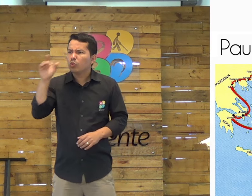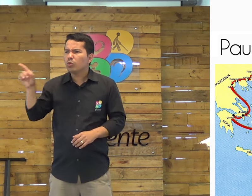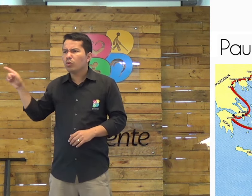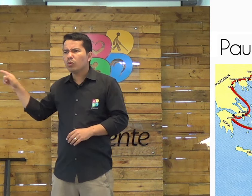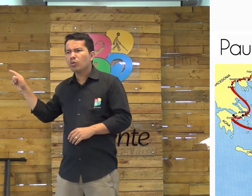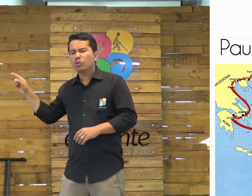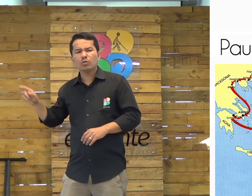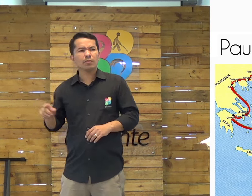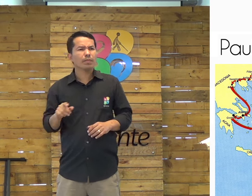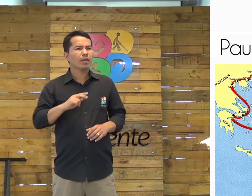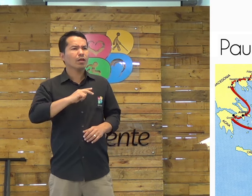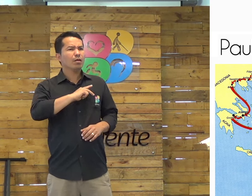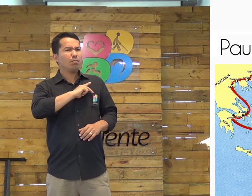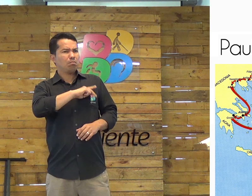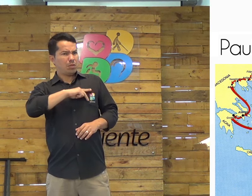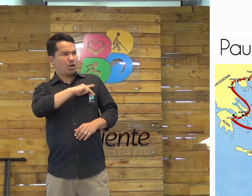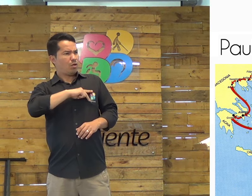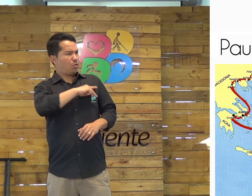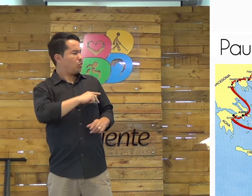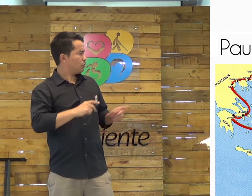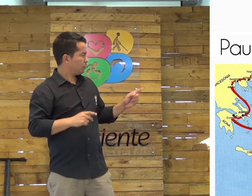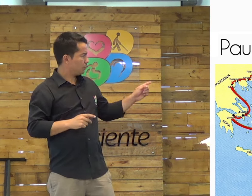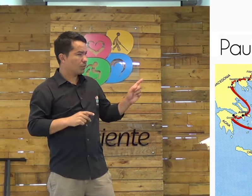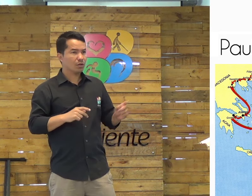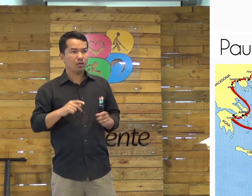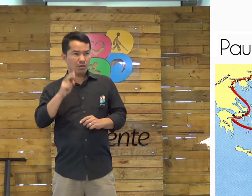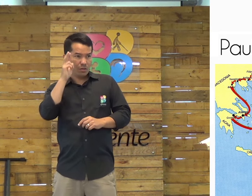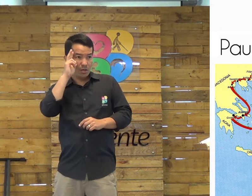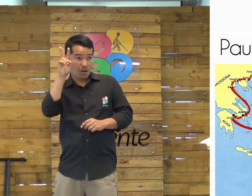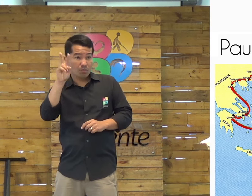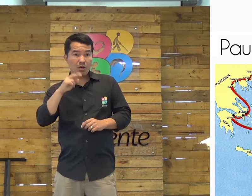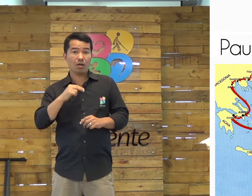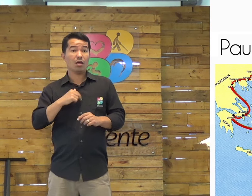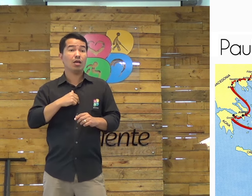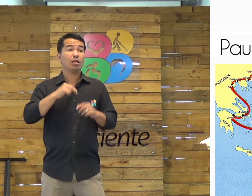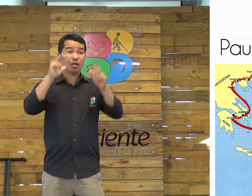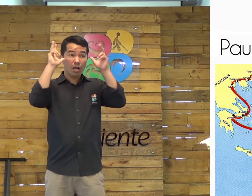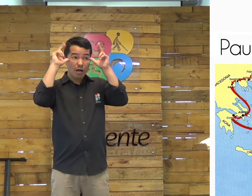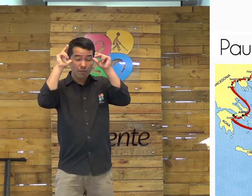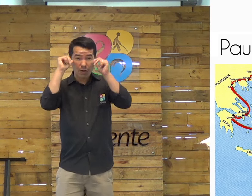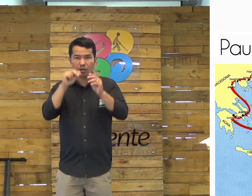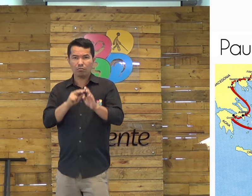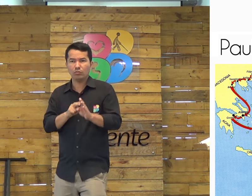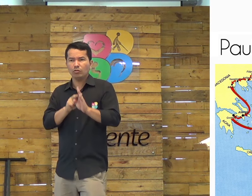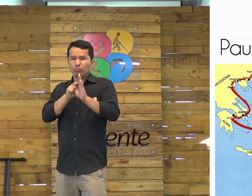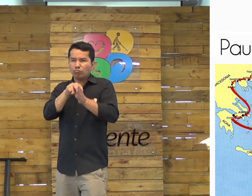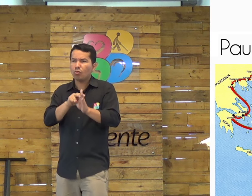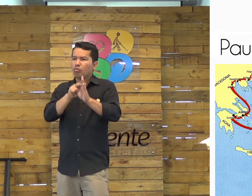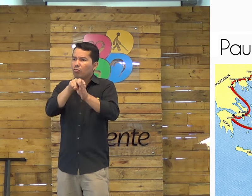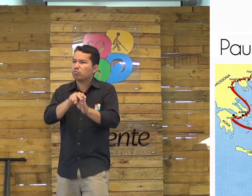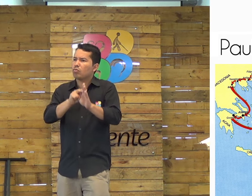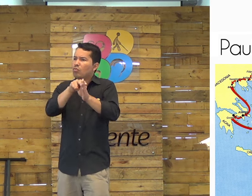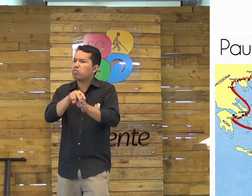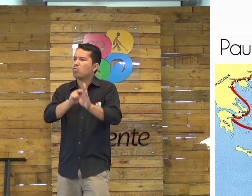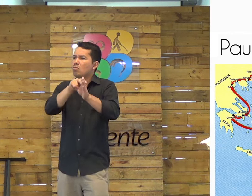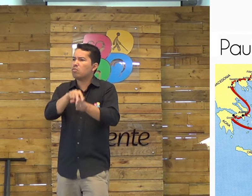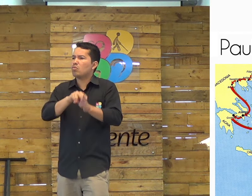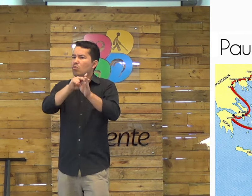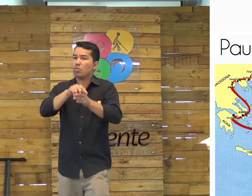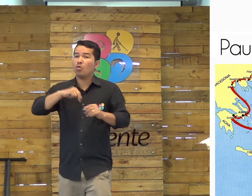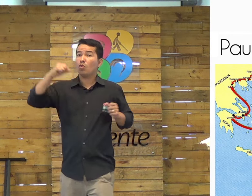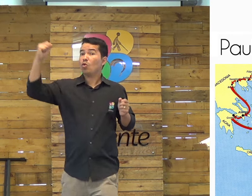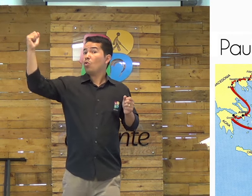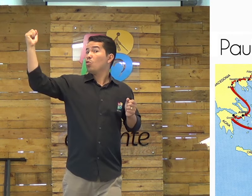Mas uma coisa curiosa sobre Paulo, não sei se você sabe, mas ele estava montado num cavalo,